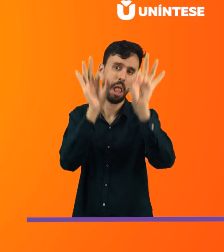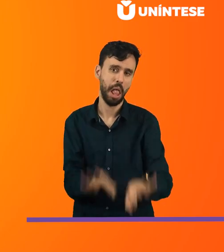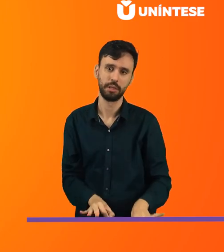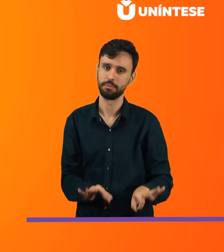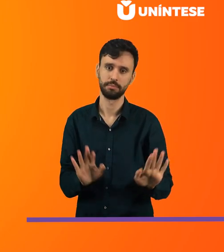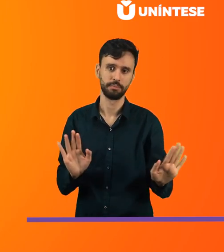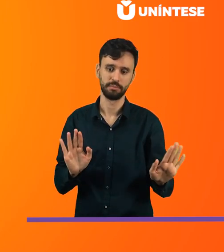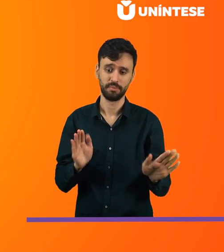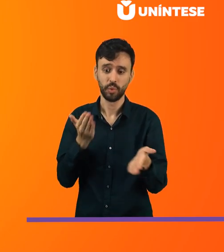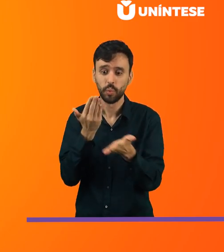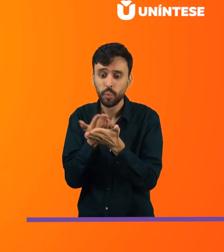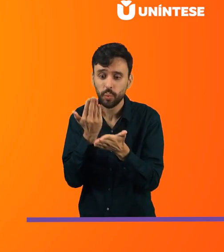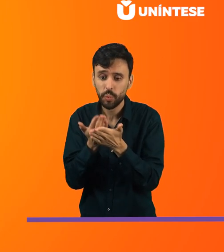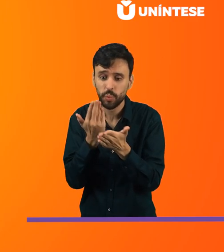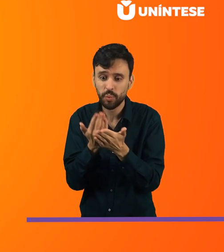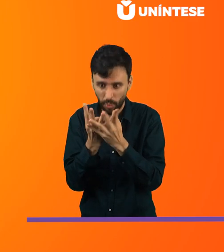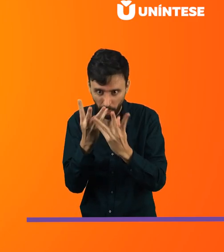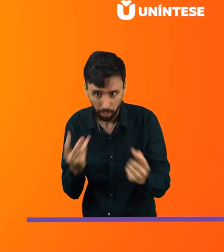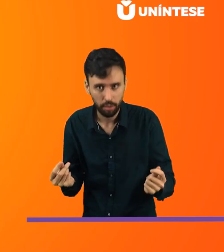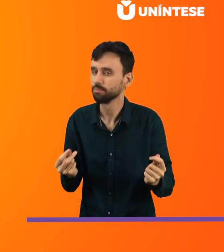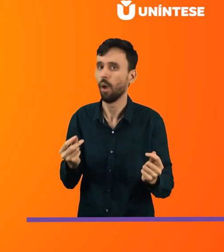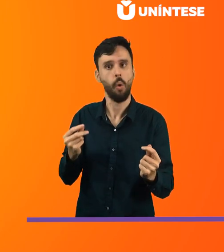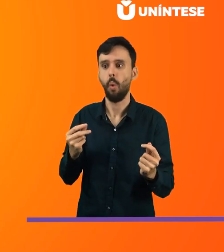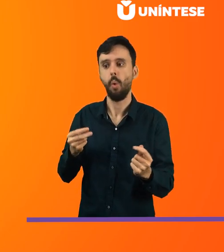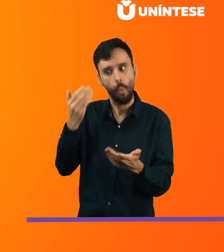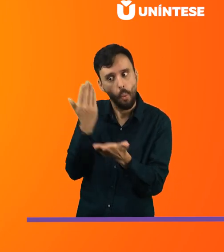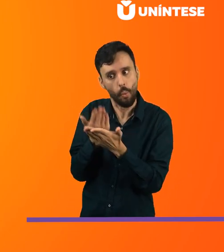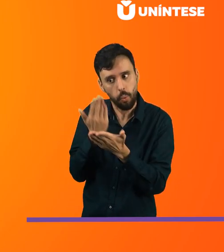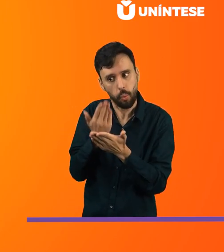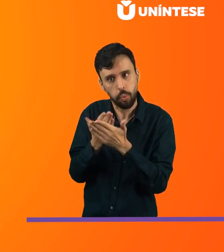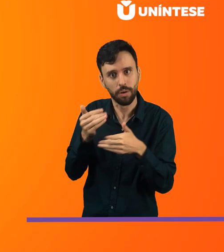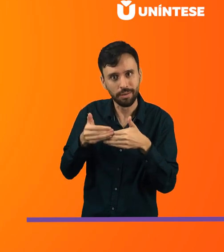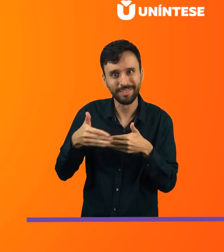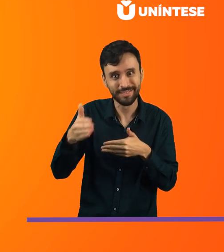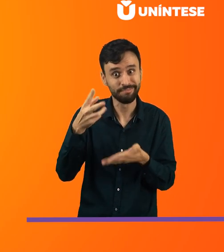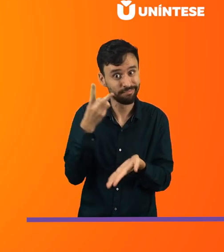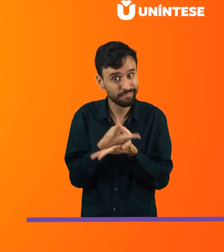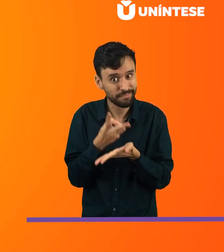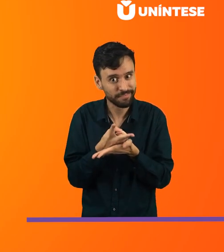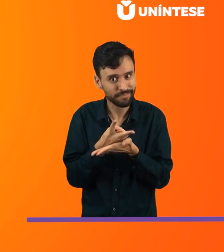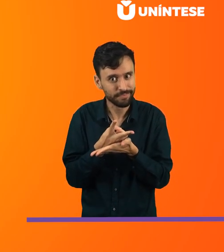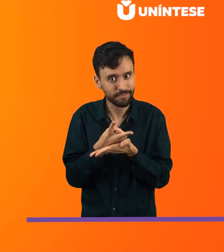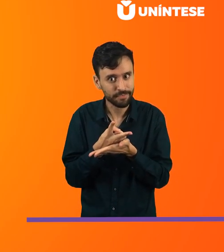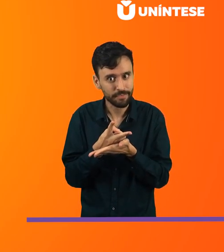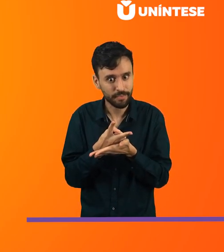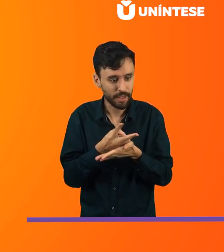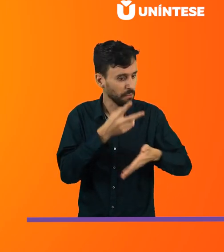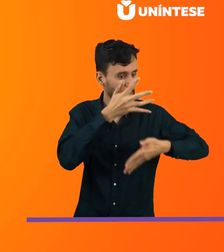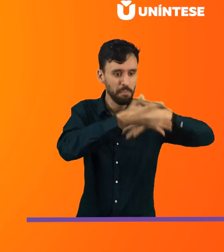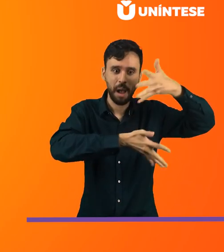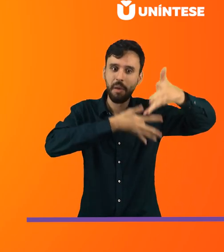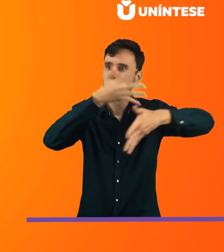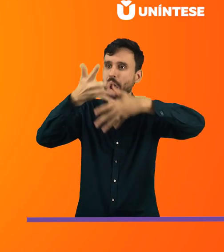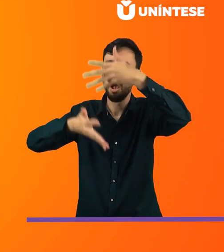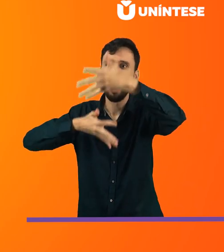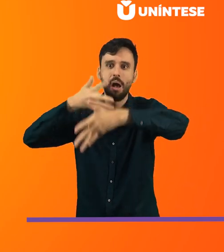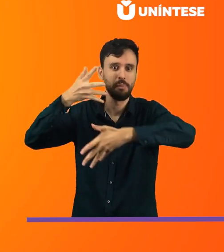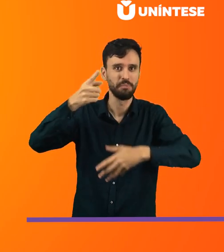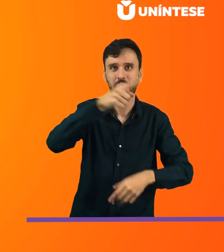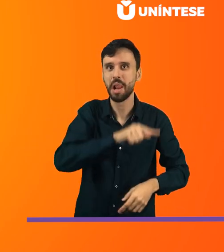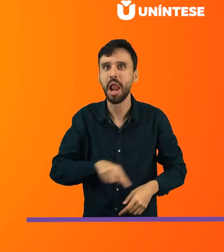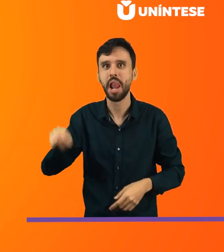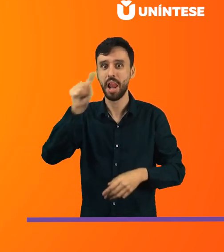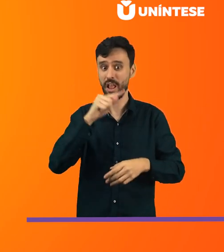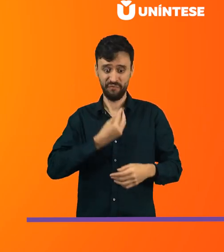fluência vai ser alcançada. Mas, nunca pare de estudar. Porque a gente sempre tem coisas novas para aprender. Até porque